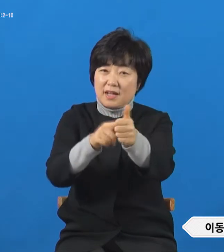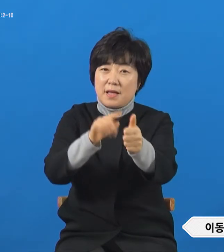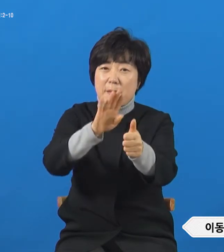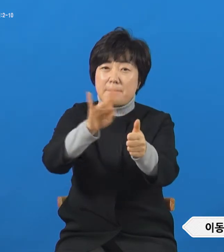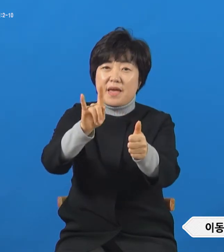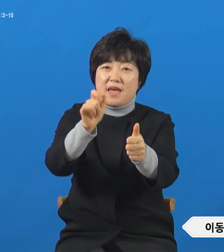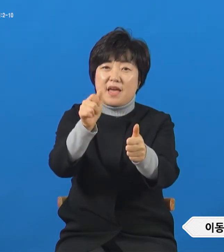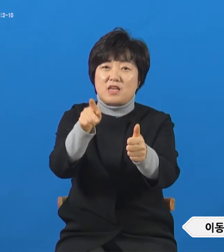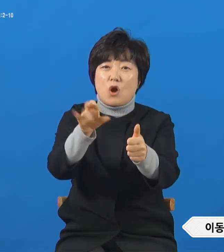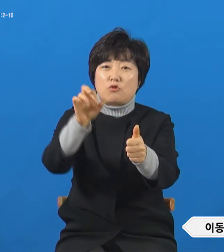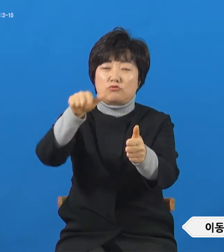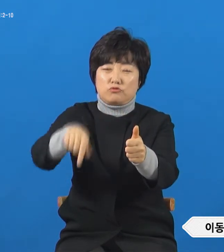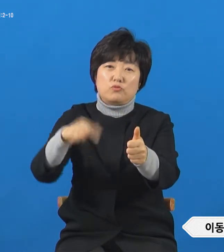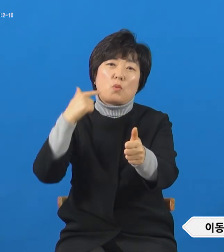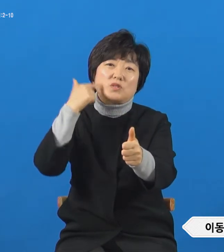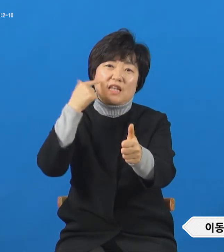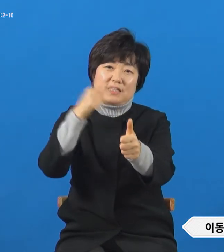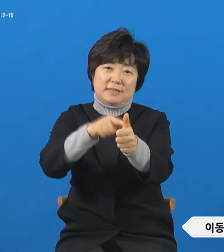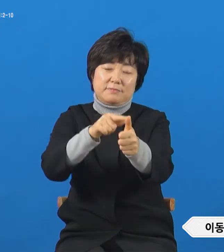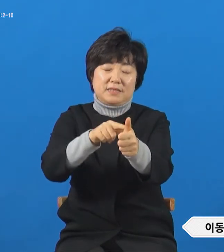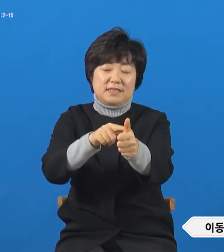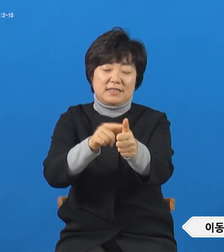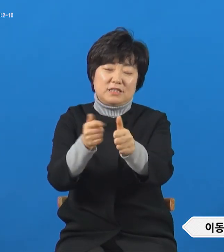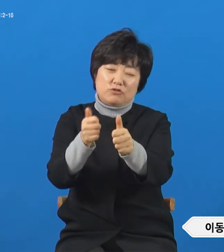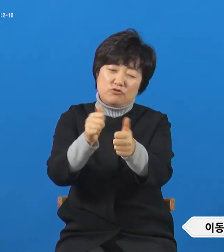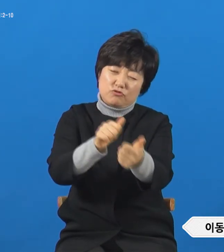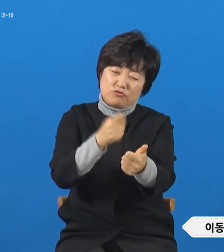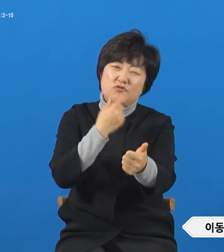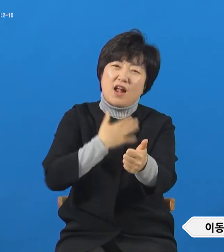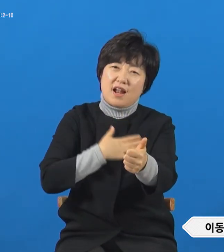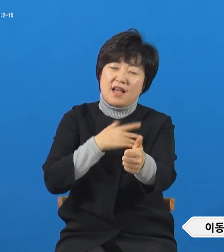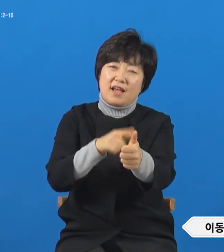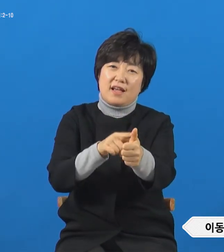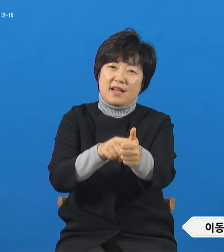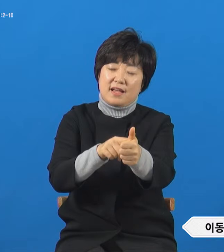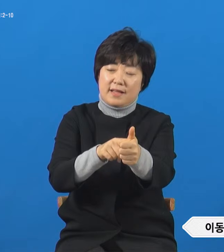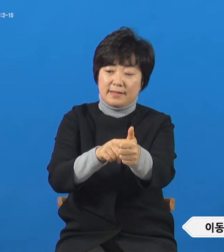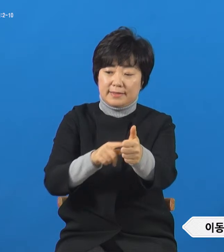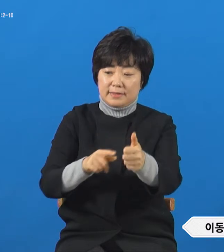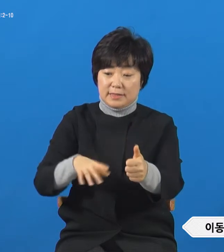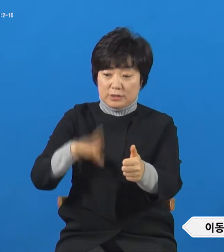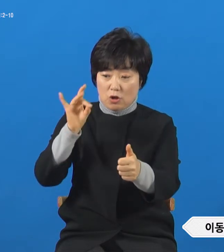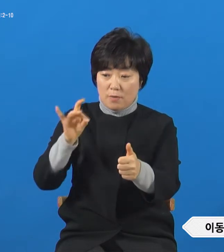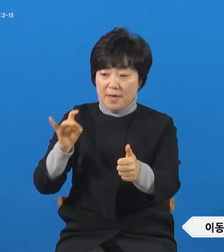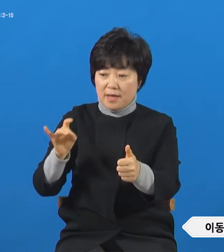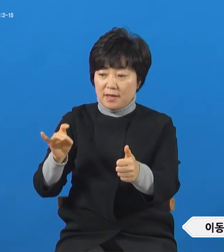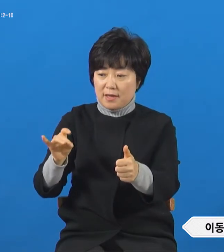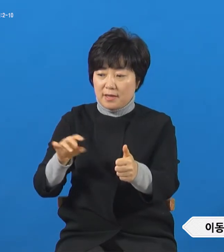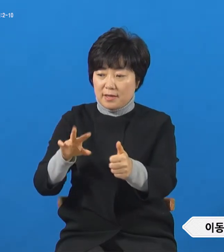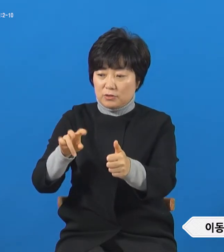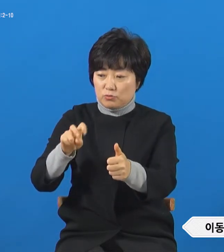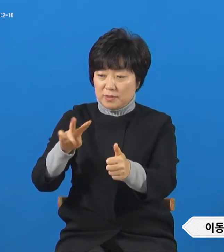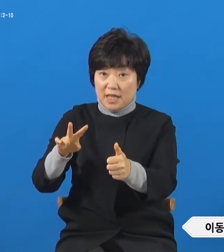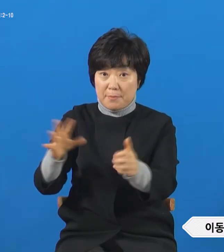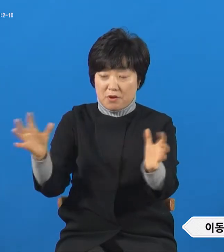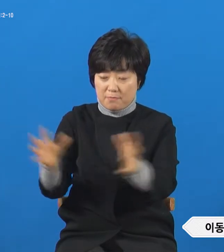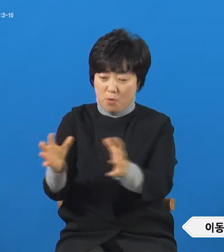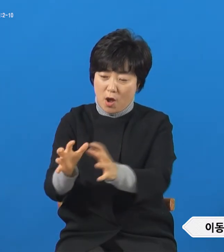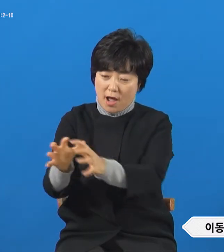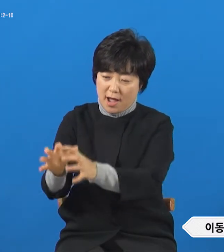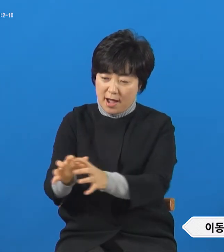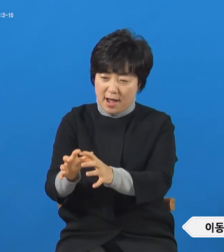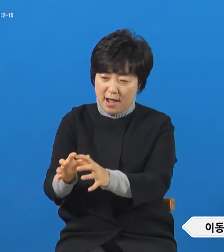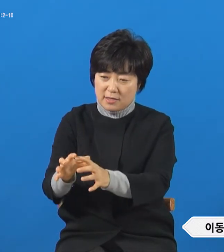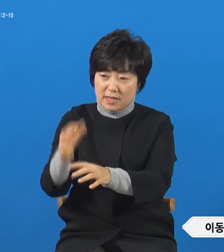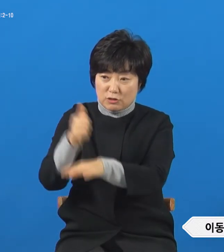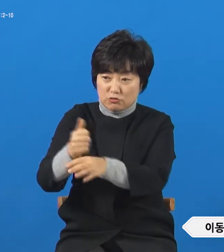죽음을 예감했던 것 같아요. 나중에는 한 3팀, 4팀으로 갈라놓았습니다만 처음에는 붙잡아 놓고 같이 있게